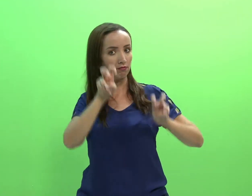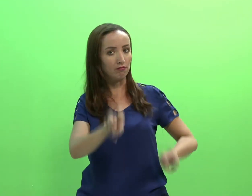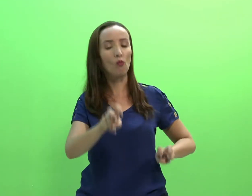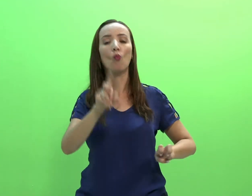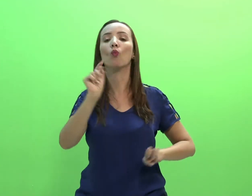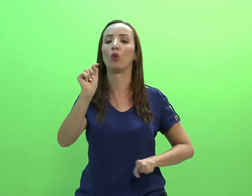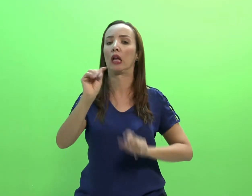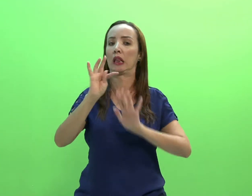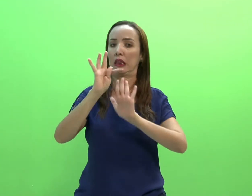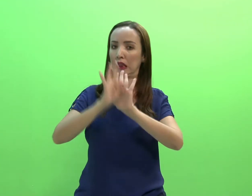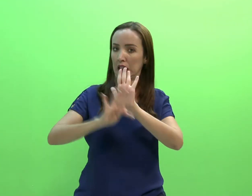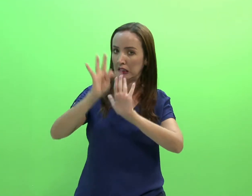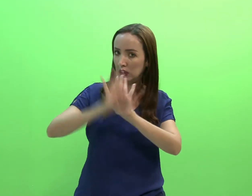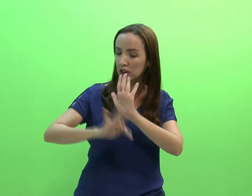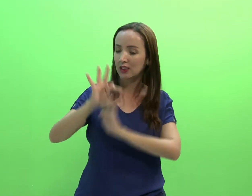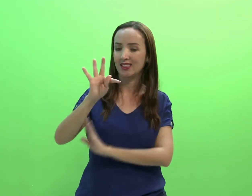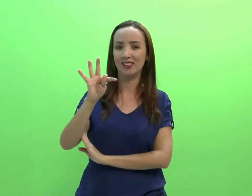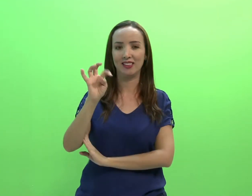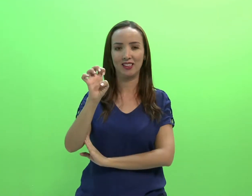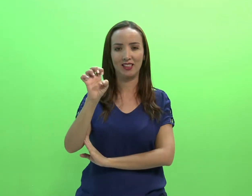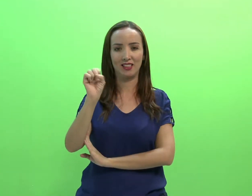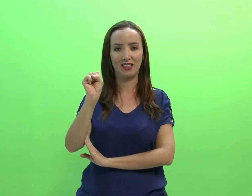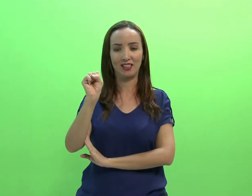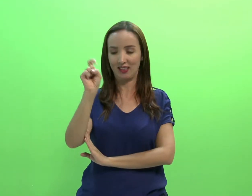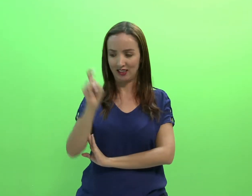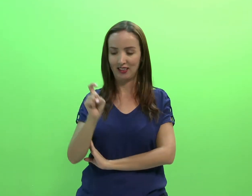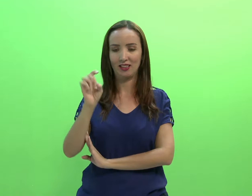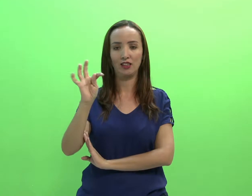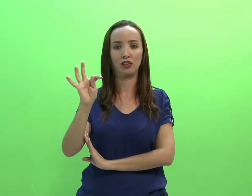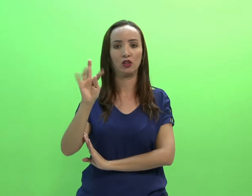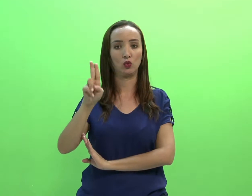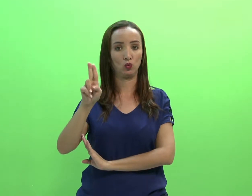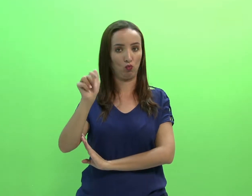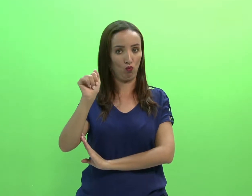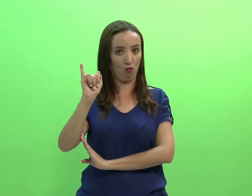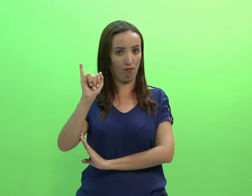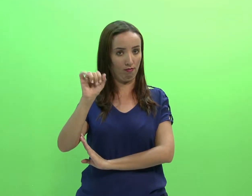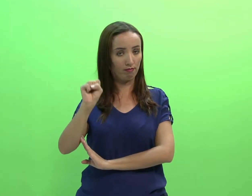Temos a citação textual